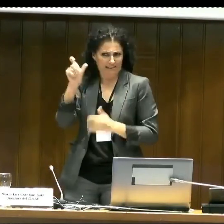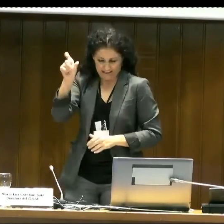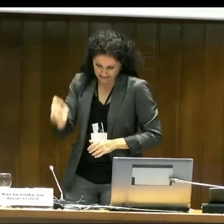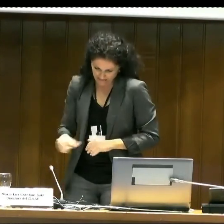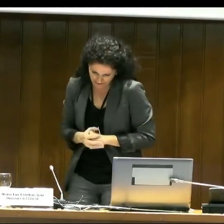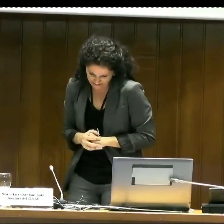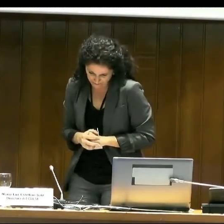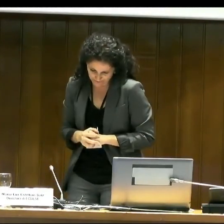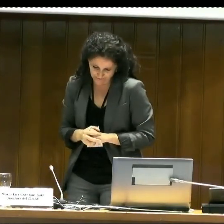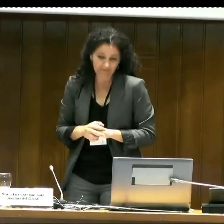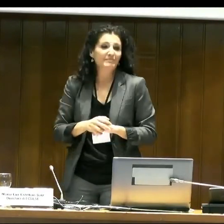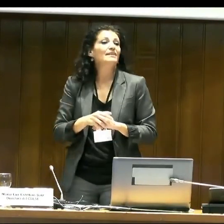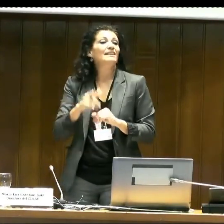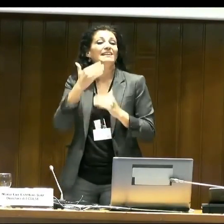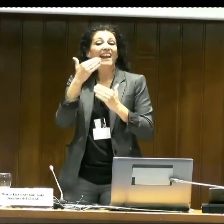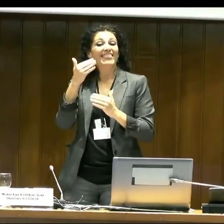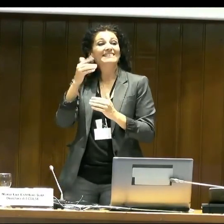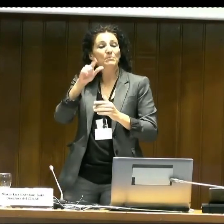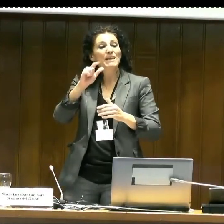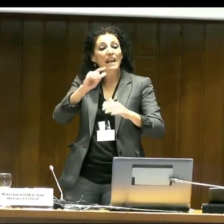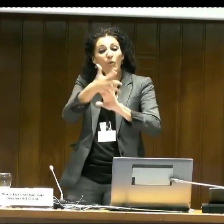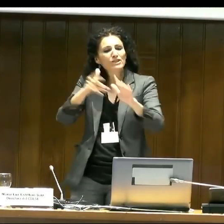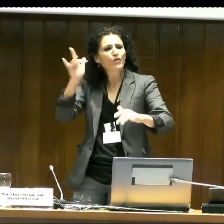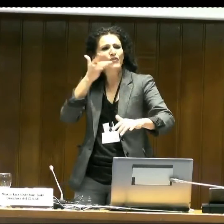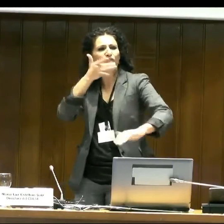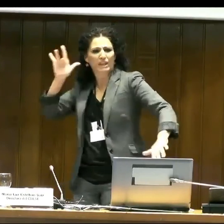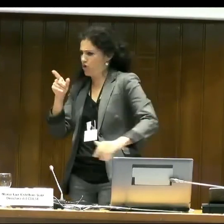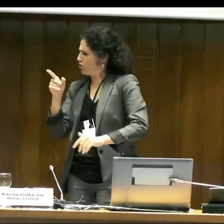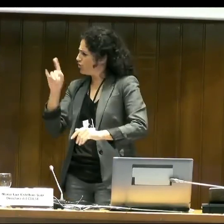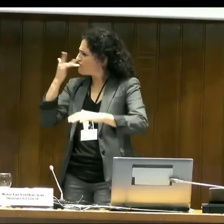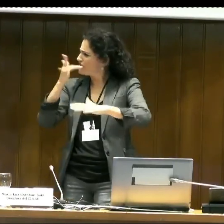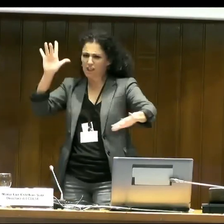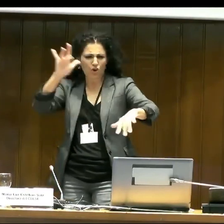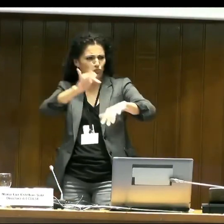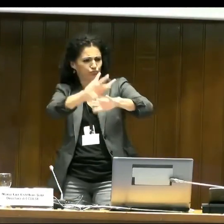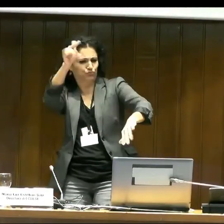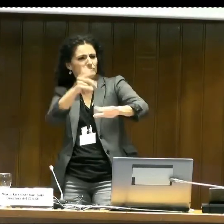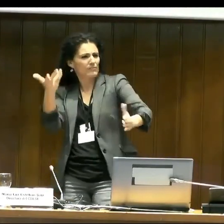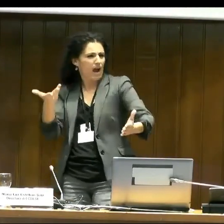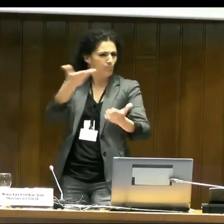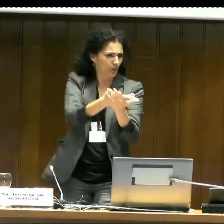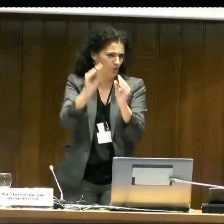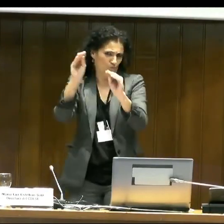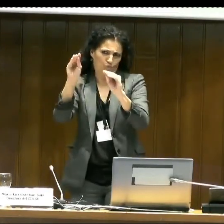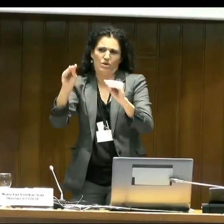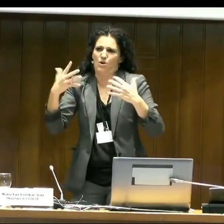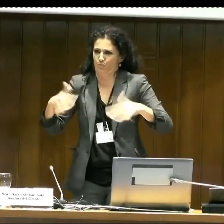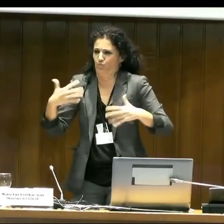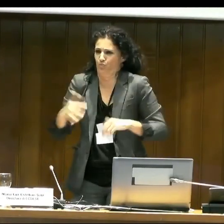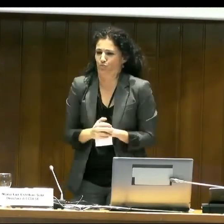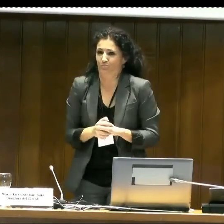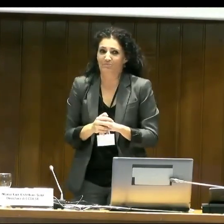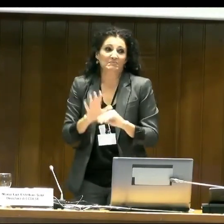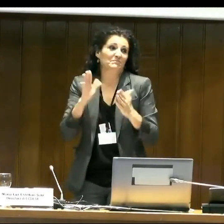Ángel, la lengua de signos adquirió una madurez científica. Le dio brillo a la lengua de